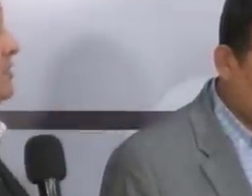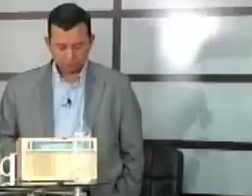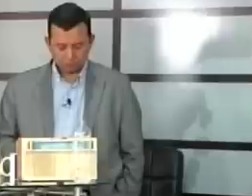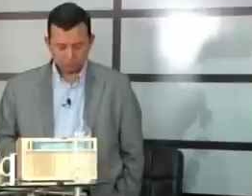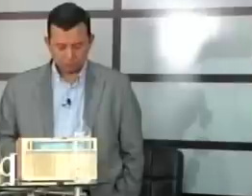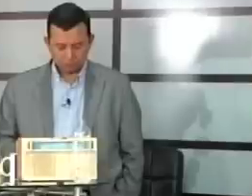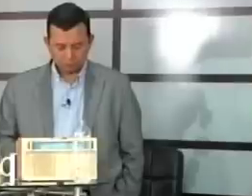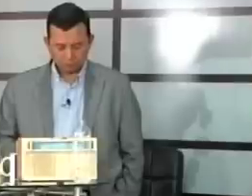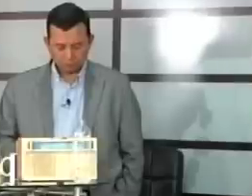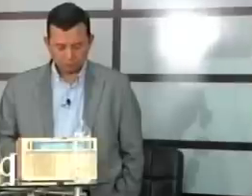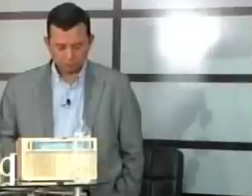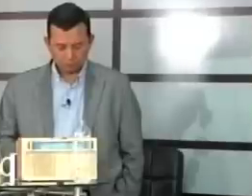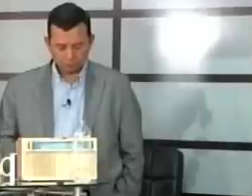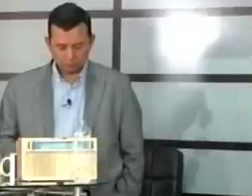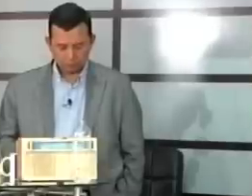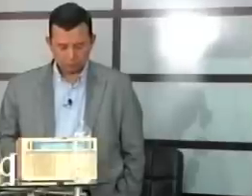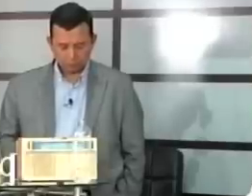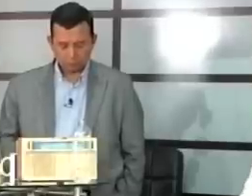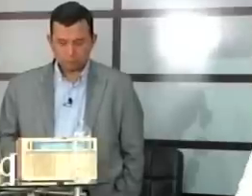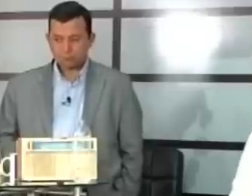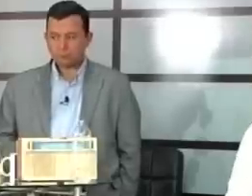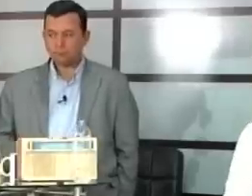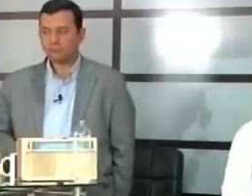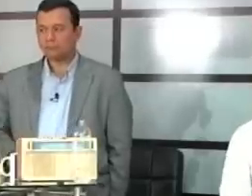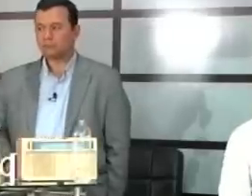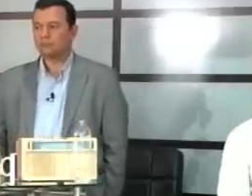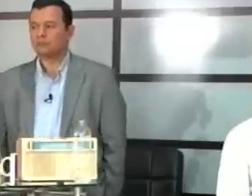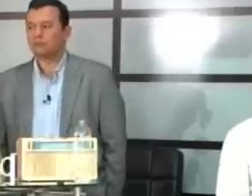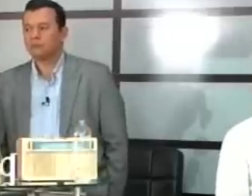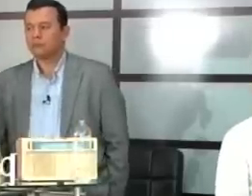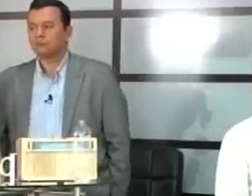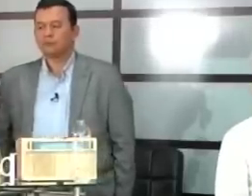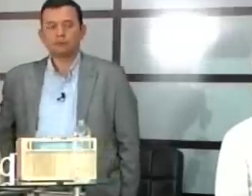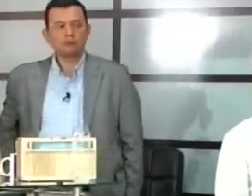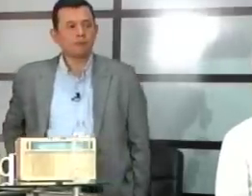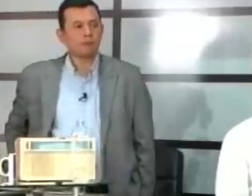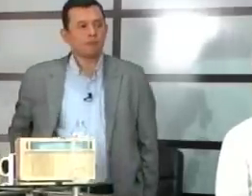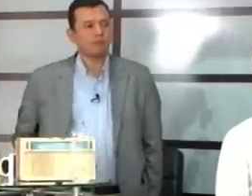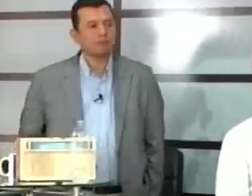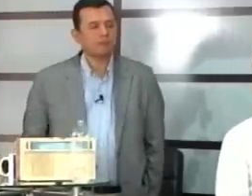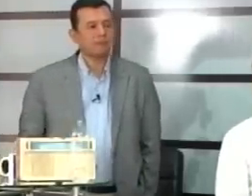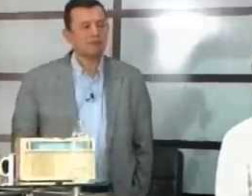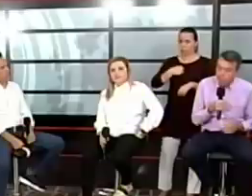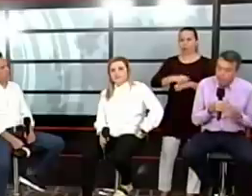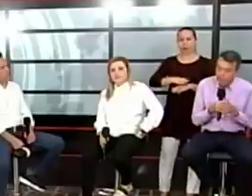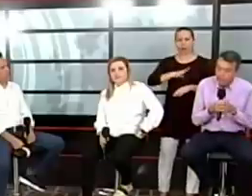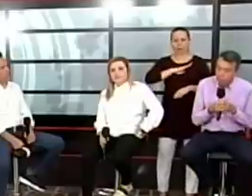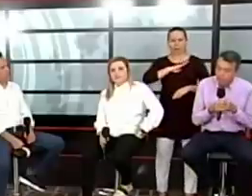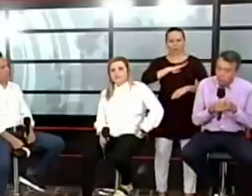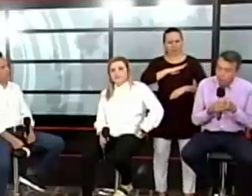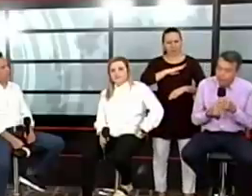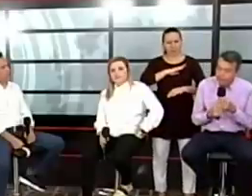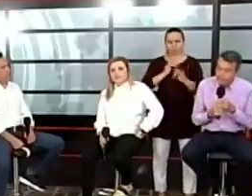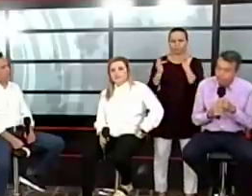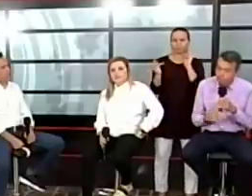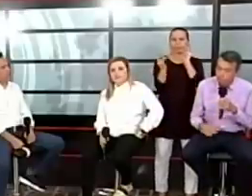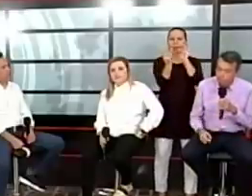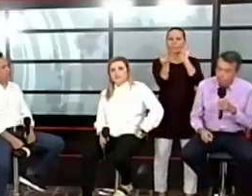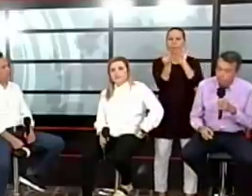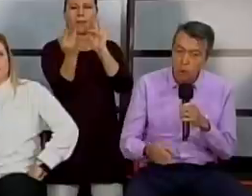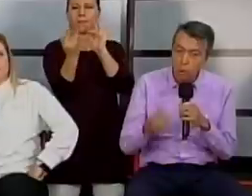Para los televidentes, doctor Crosway, 3 minutos. Bueno, yo voy a ser una alcaldía en permanente contacto con la